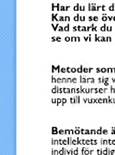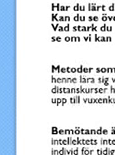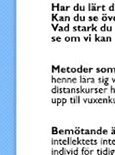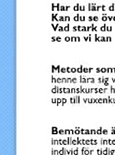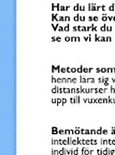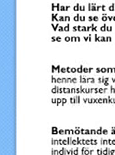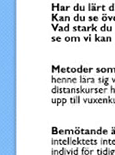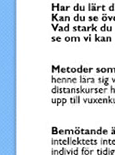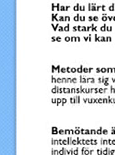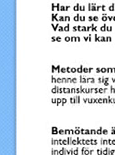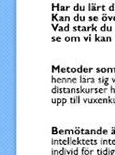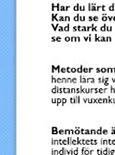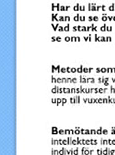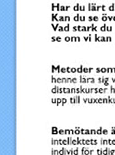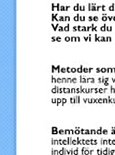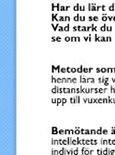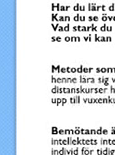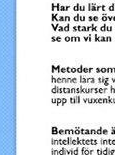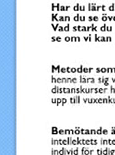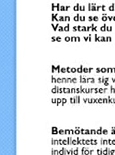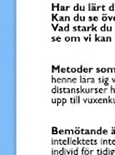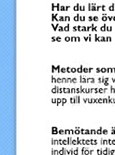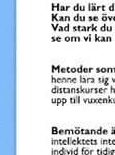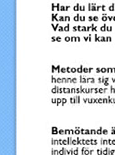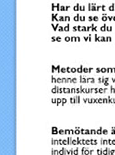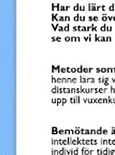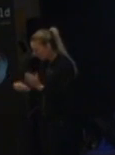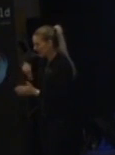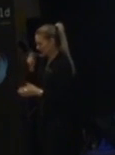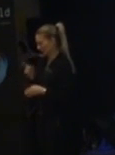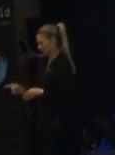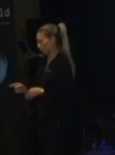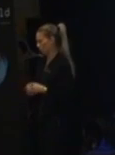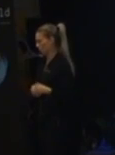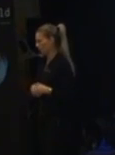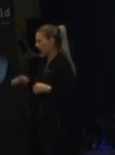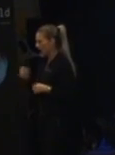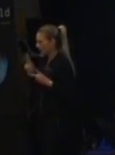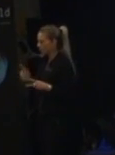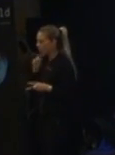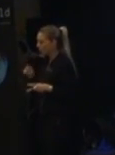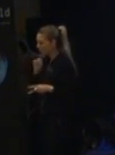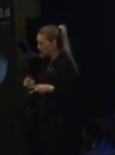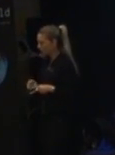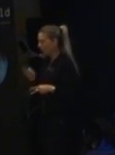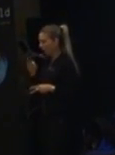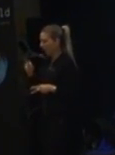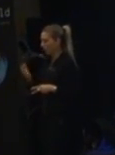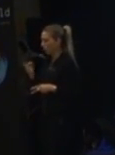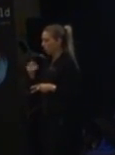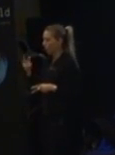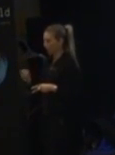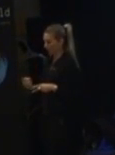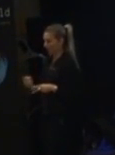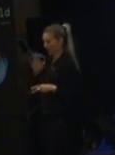Hon kan råka ut för att de säger. Hur hinner hon? Ni vet. Alla de där kommentarerna. Det är faktiskt Harry Potter och Ronna också. Som följer dem. Hennes